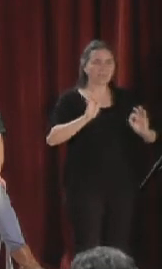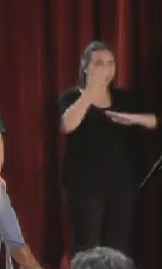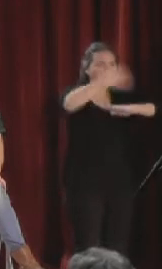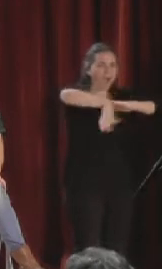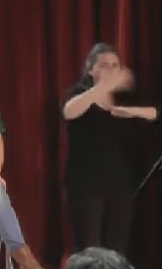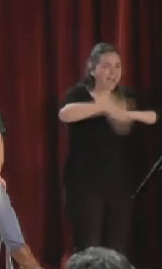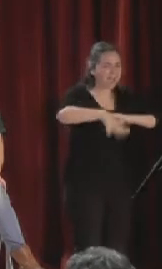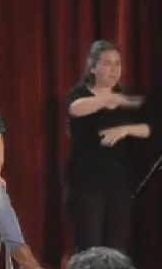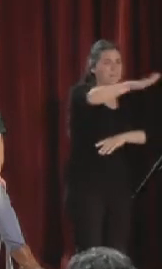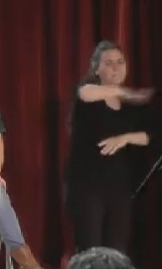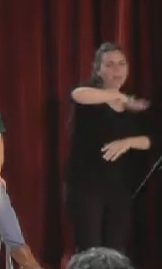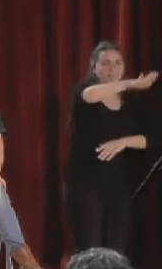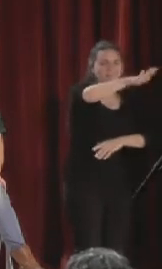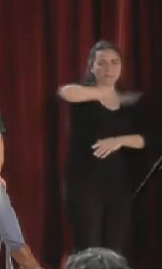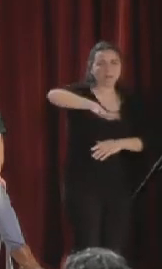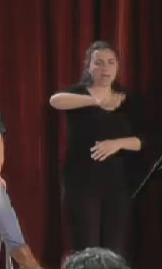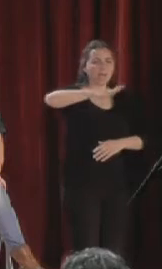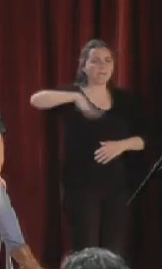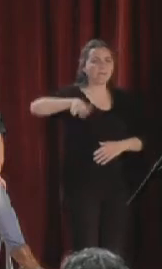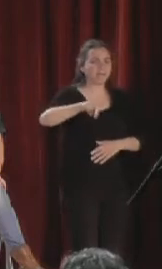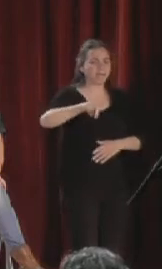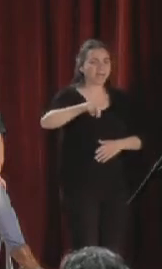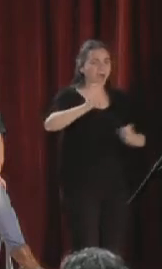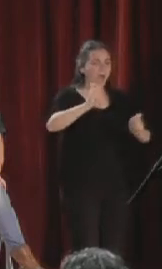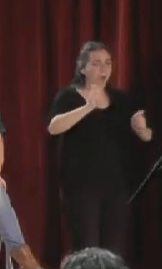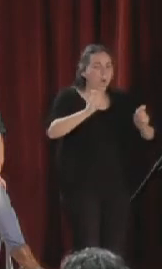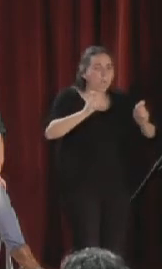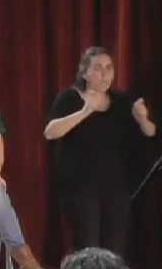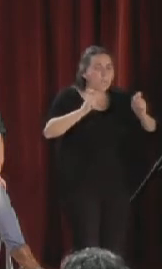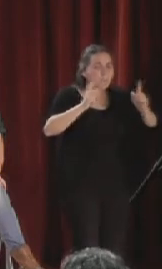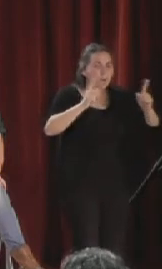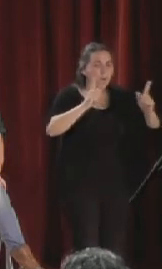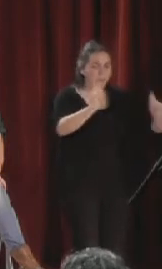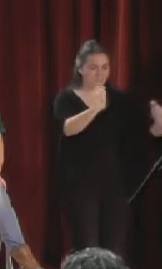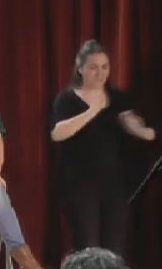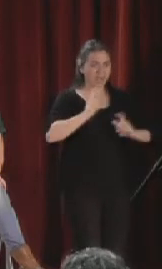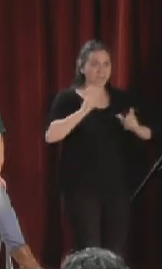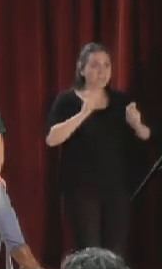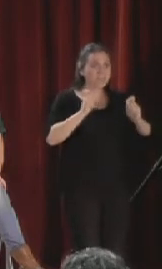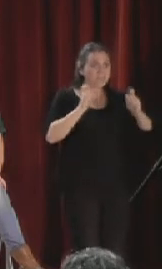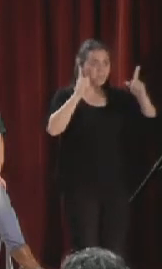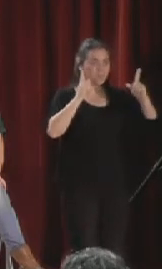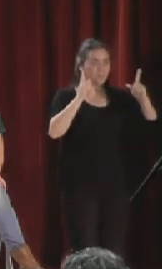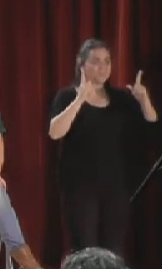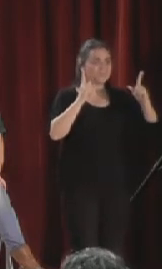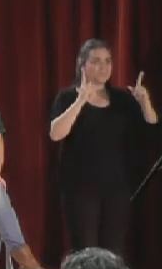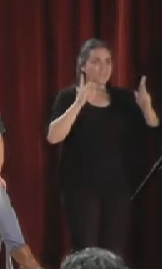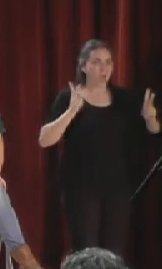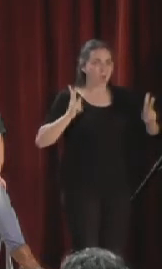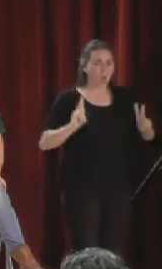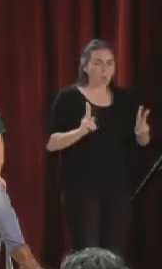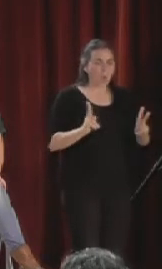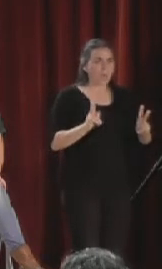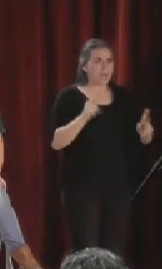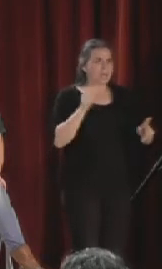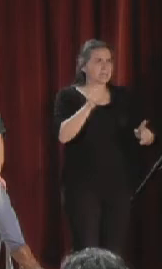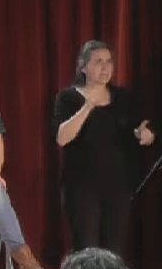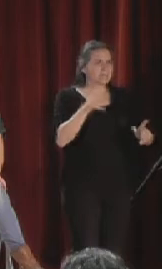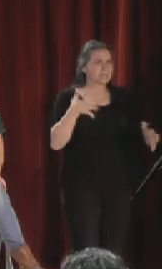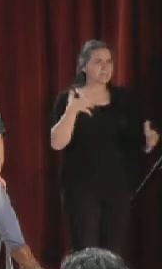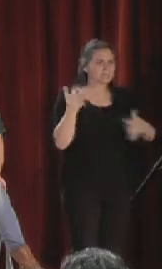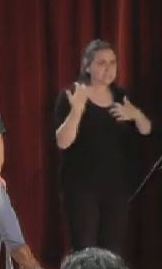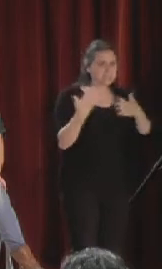cando as prazas despertaron en min toda esa rabia, toda esa carraxe, toda